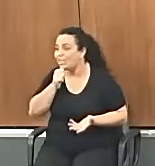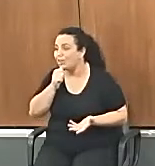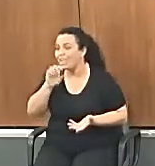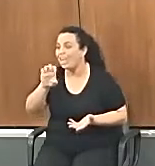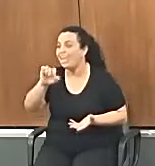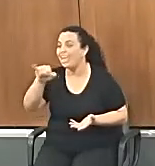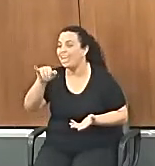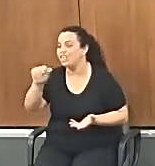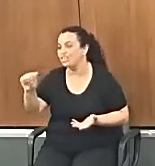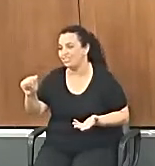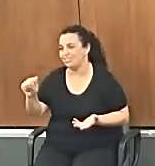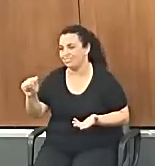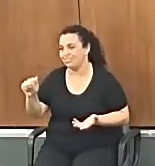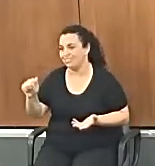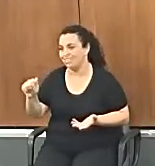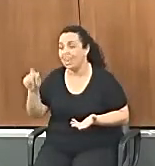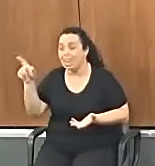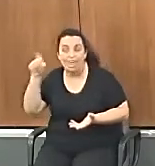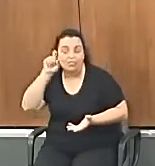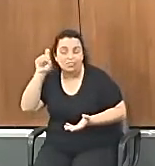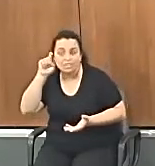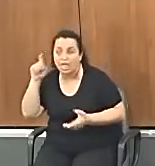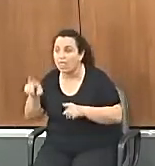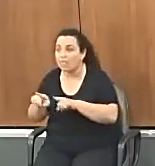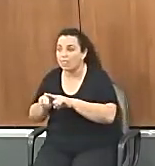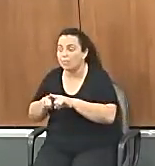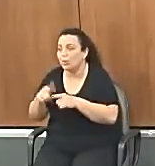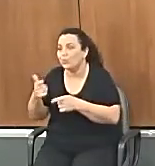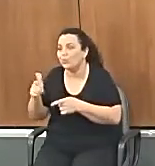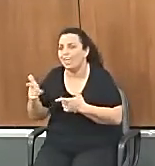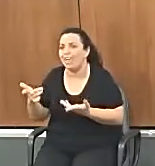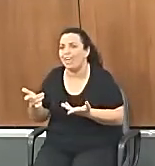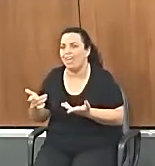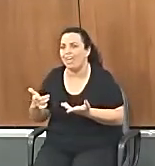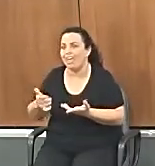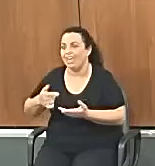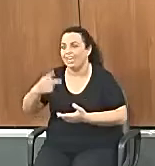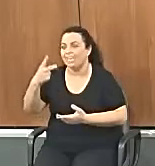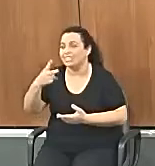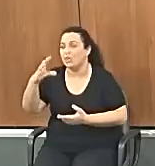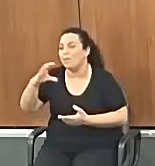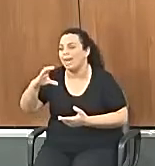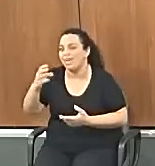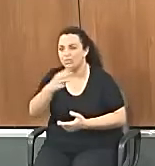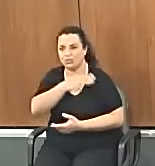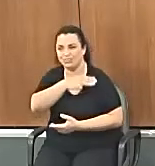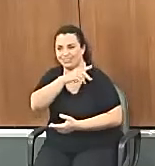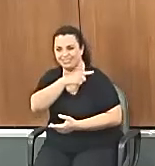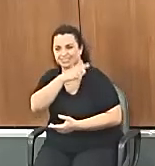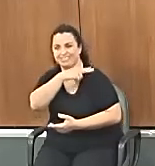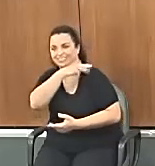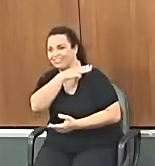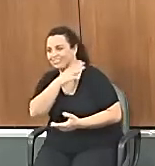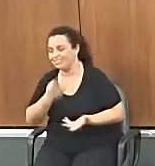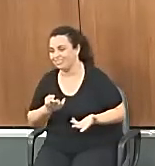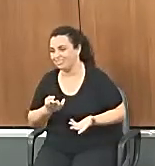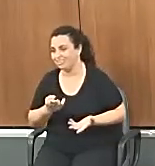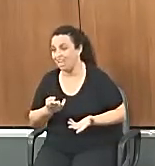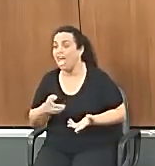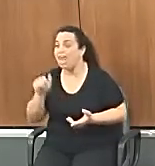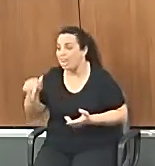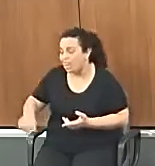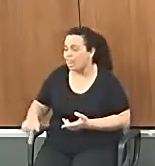temos chegou ensino fundamental acabou para o surdo ele vai pra escola comum para o segundo por ensino médio